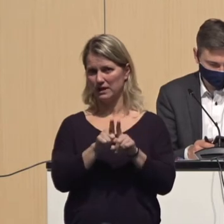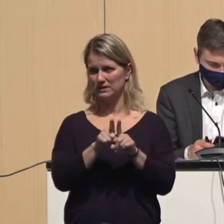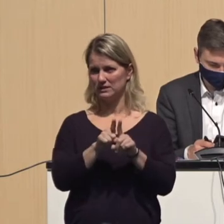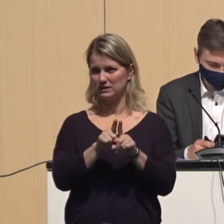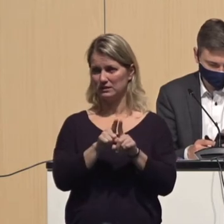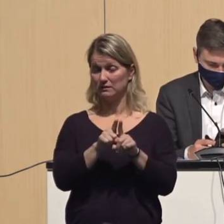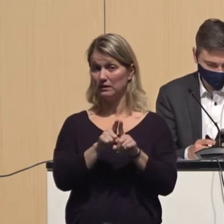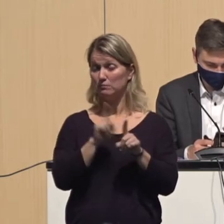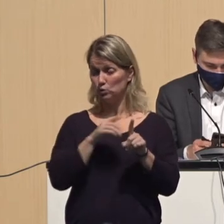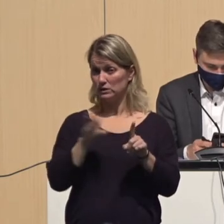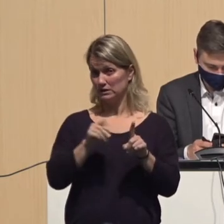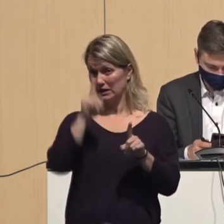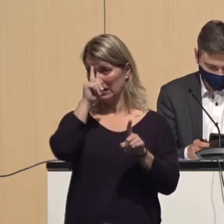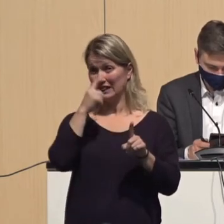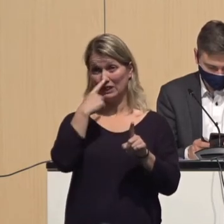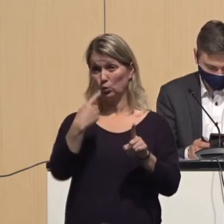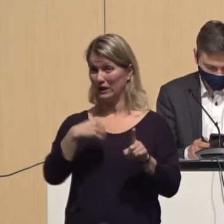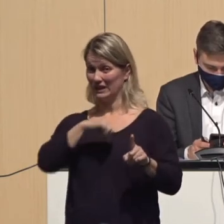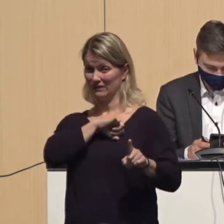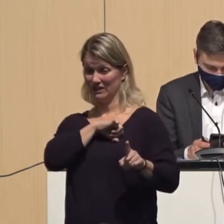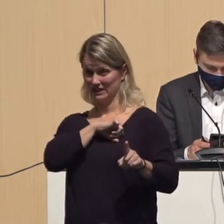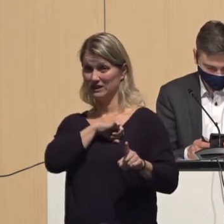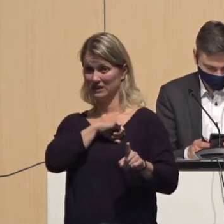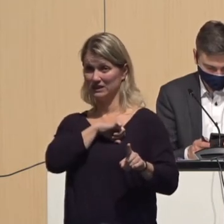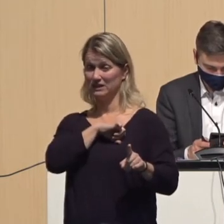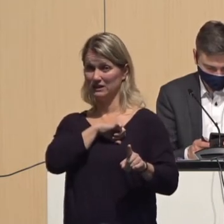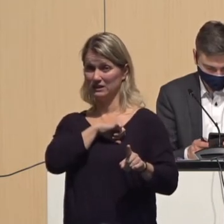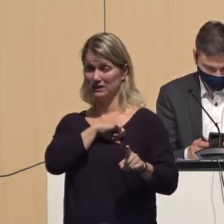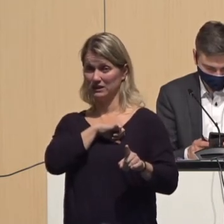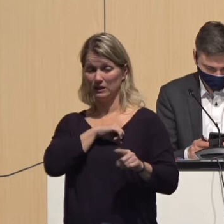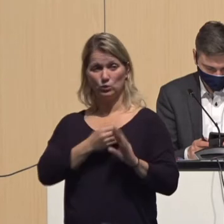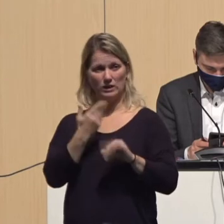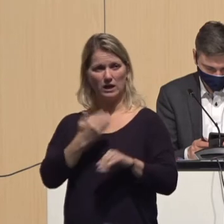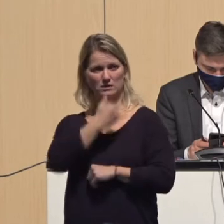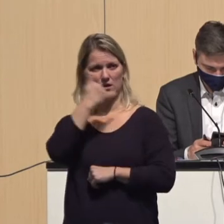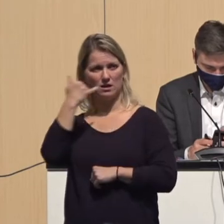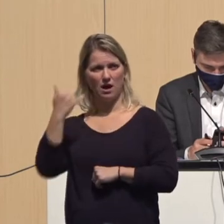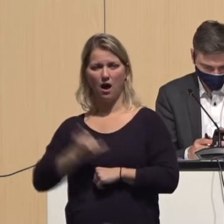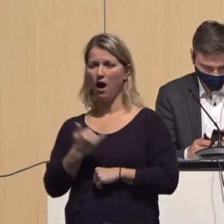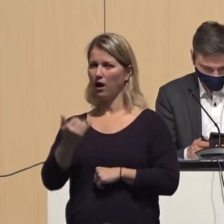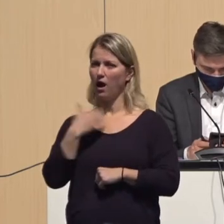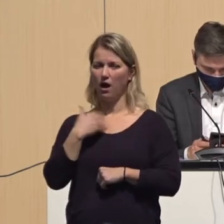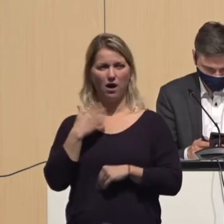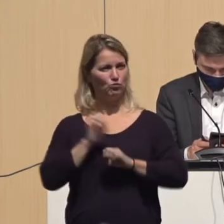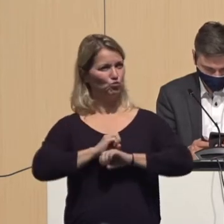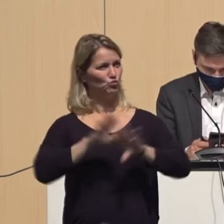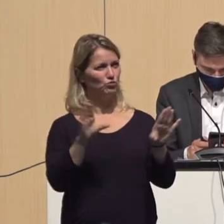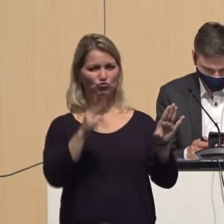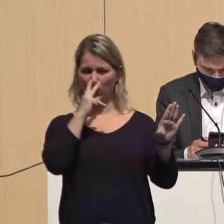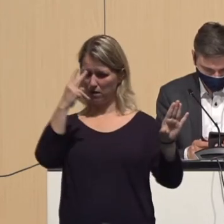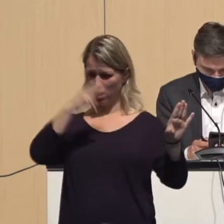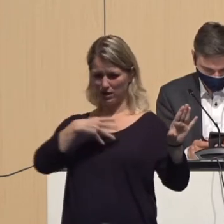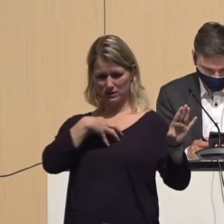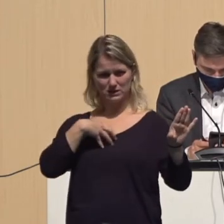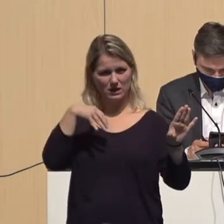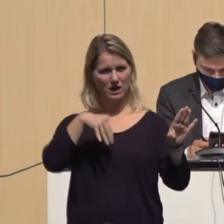den Gewinn und diese sehr, sehr gute Ausstrahlung, die man in den letzten Jahren gehabt hat, teilt und sich damit schmückt, sondern dass man